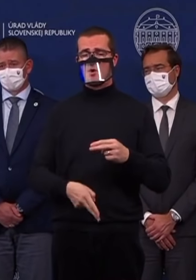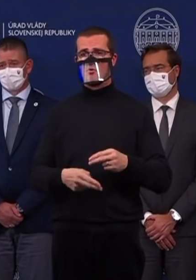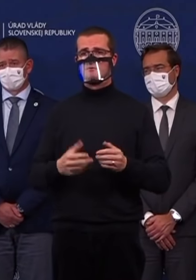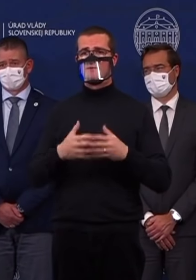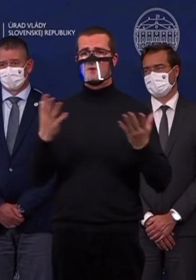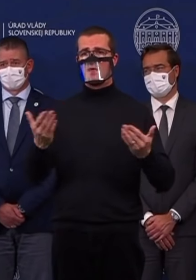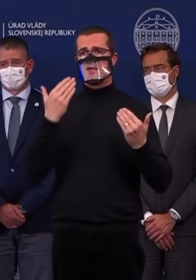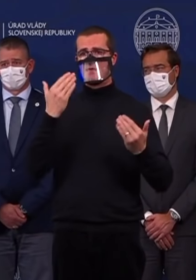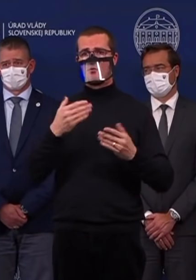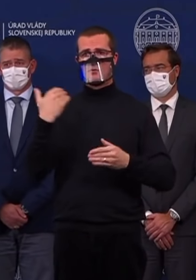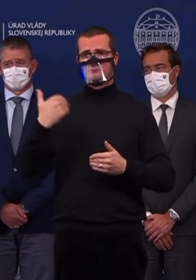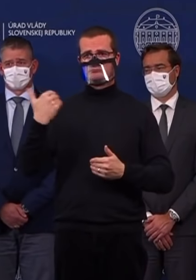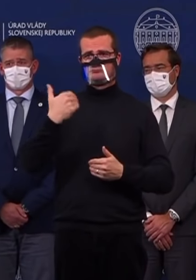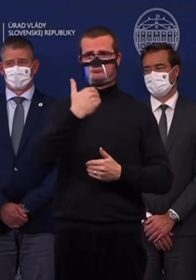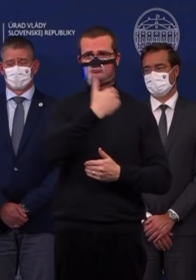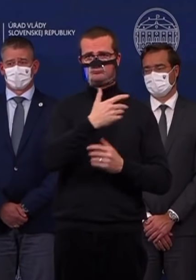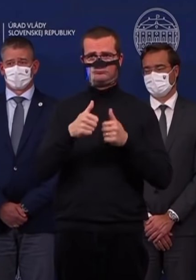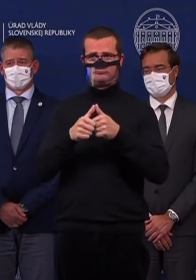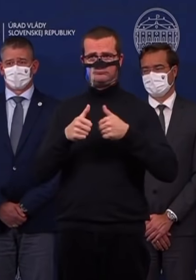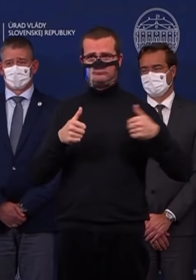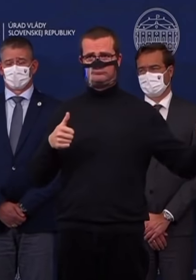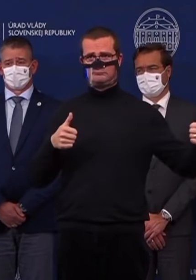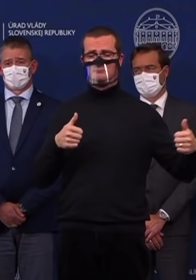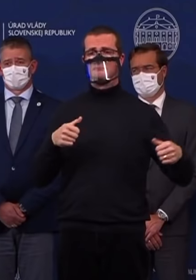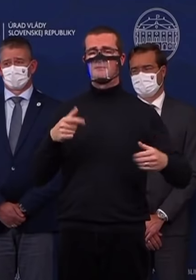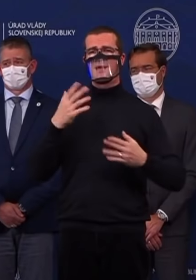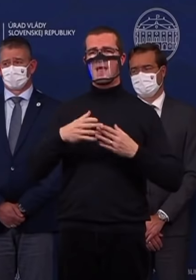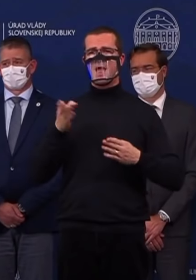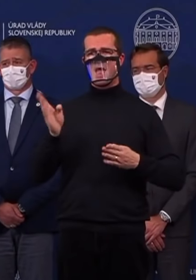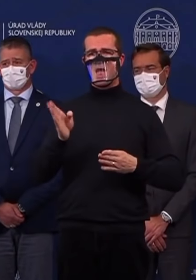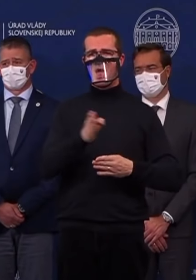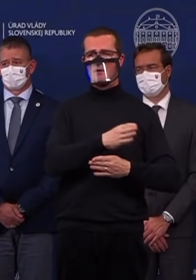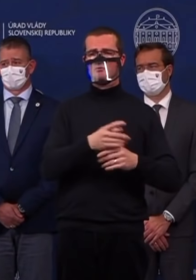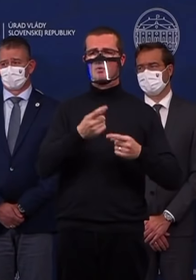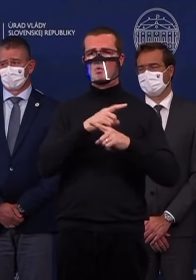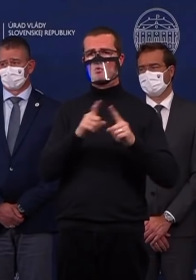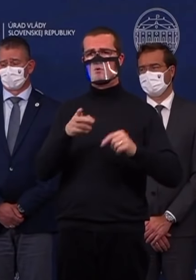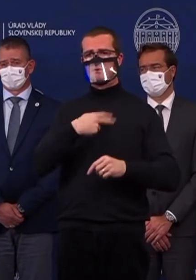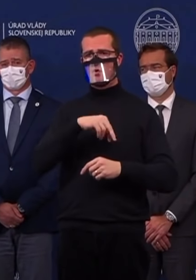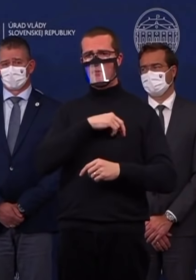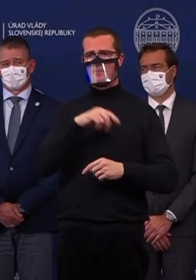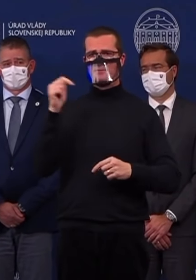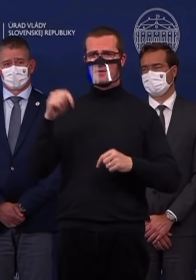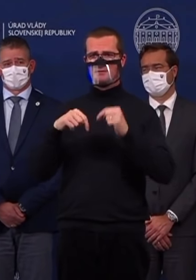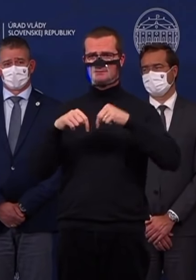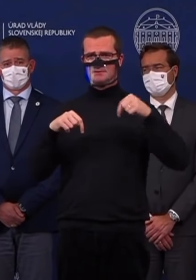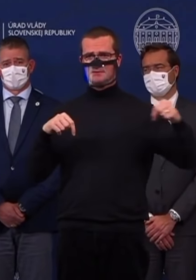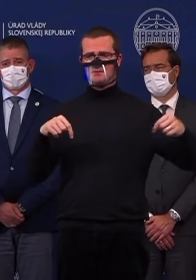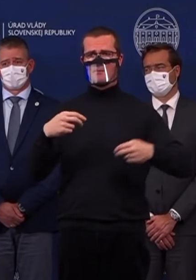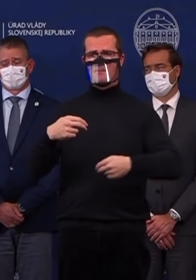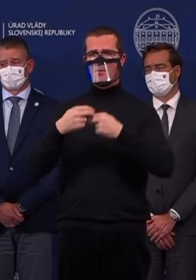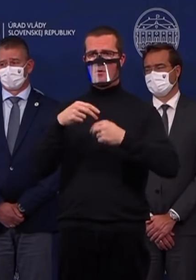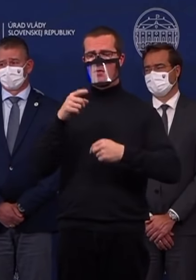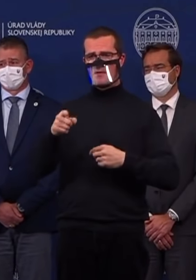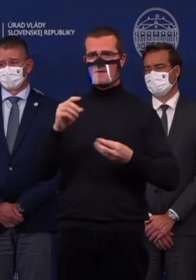veľké ďakujem pánom, ktorí stoja za mnou, ktorí každý z rôznej kompetencie napomohli tejto